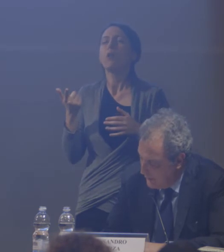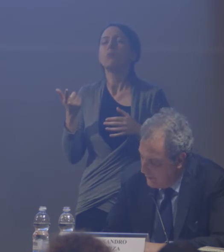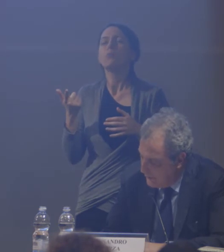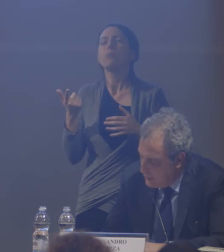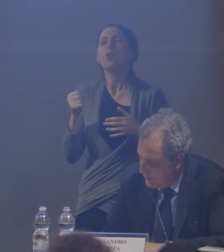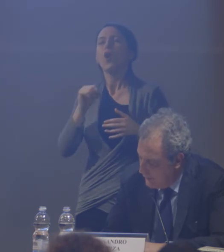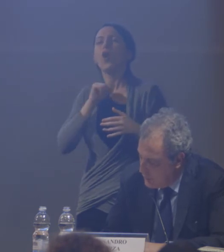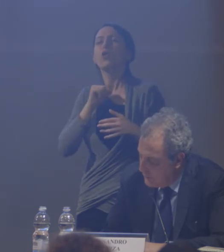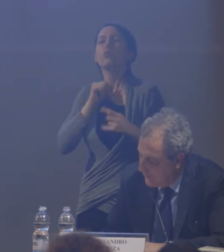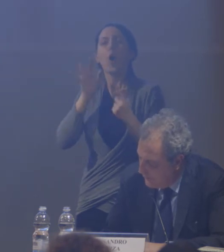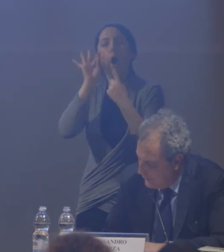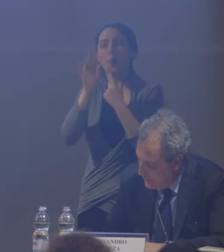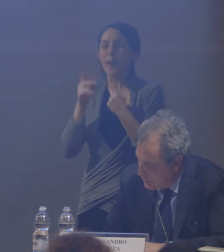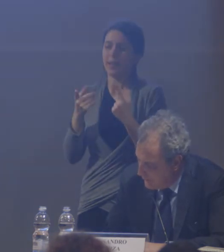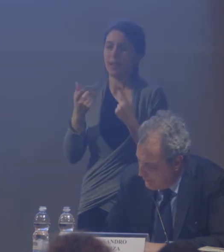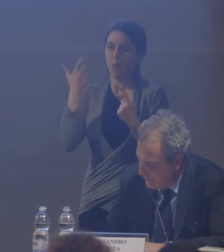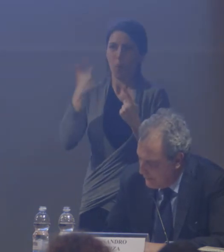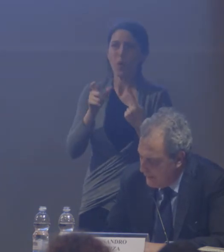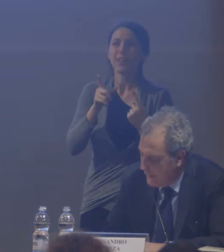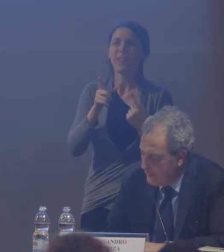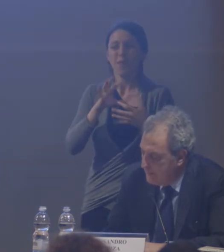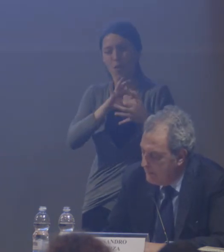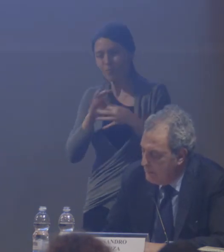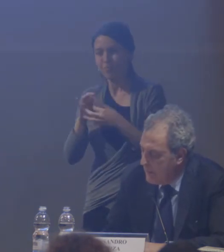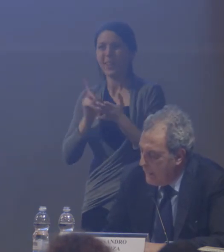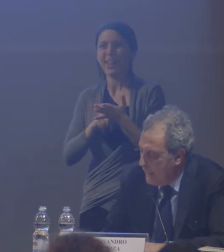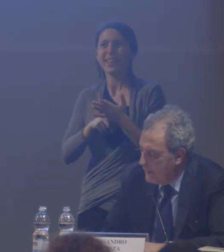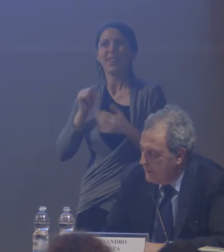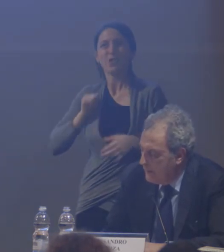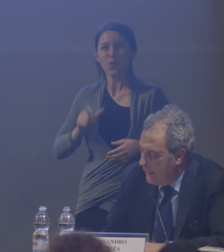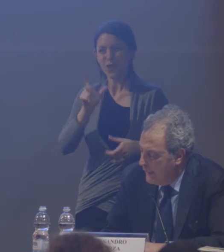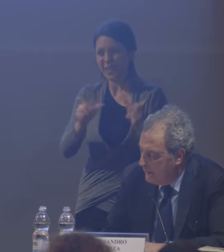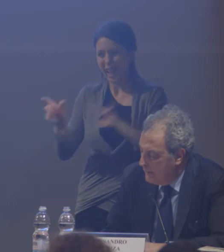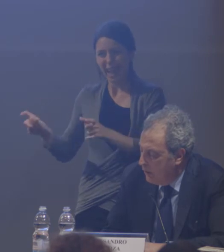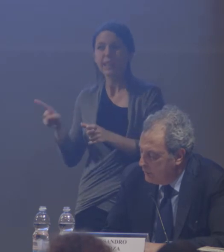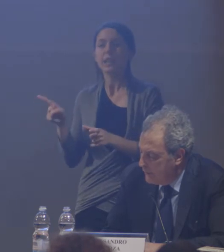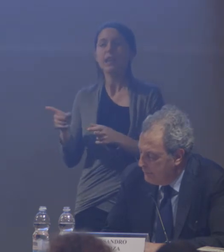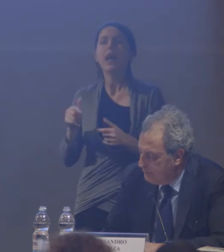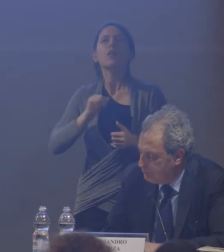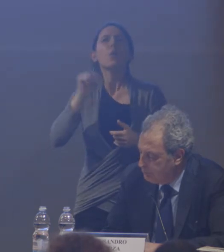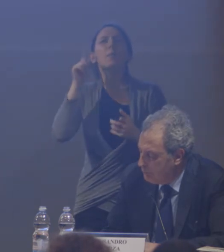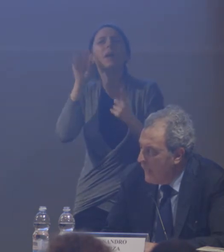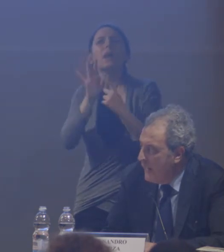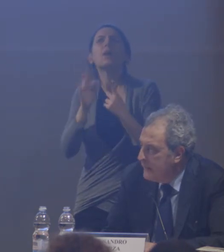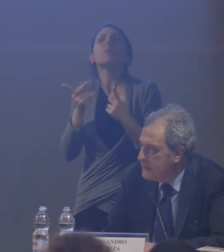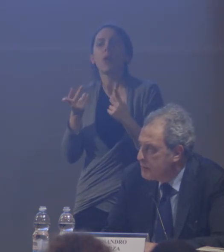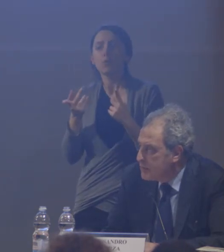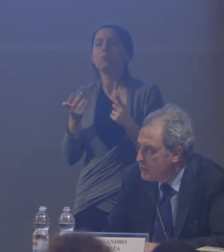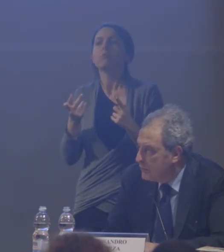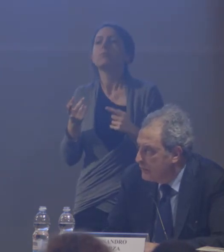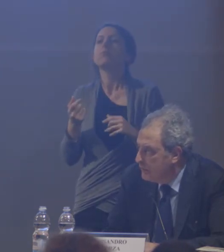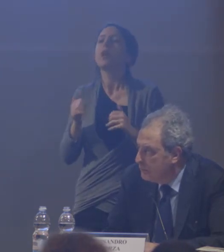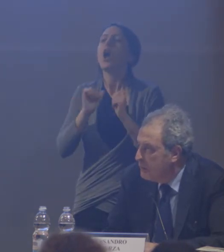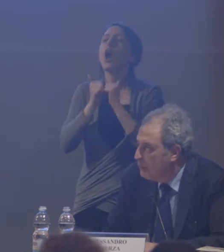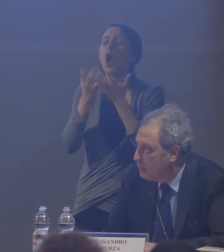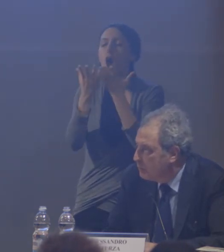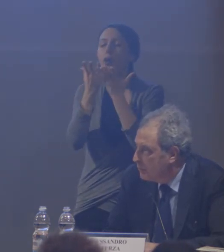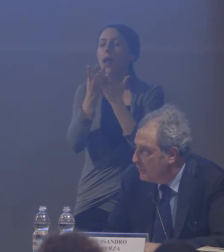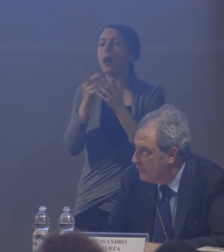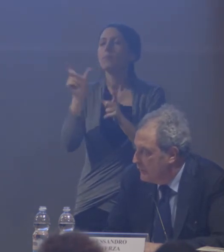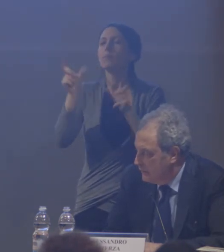cittadinanza delle cittadine e dei cittadini italiani, è la lotta alla dispersione.